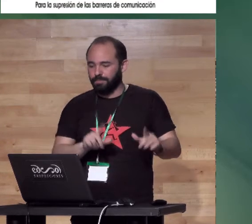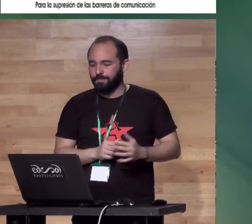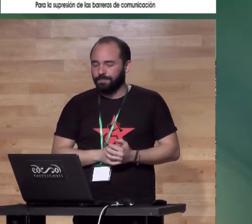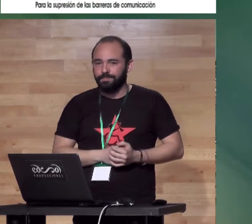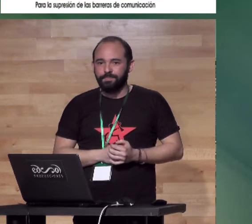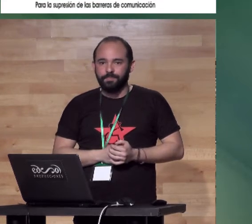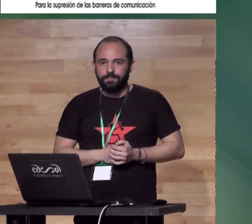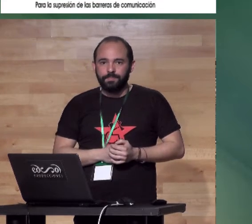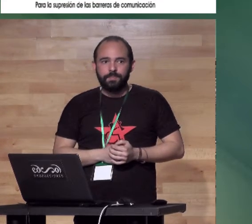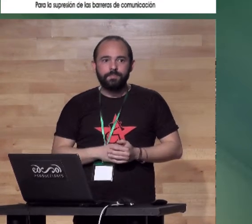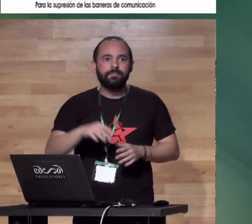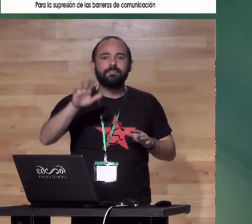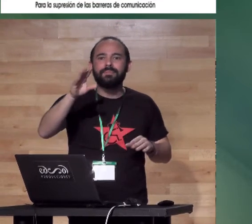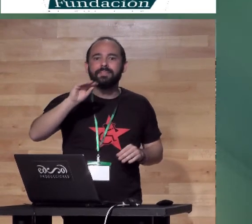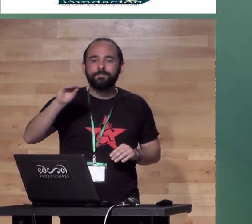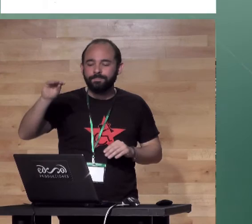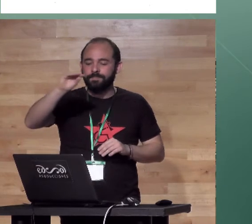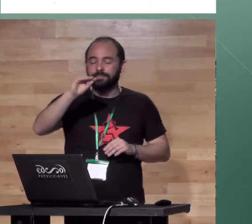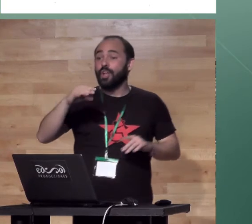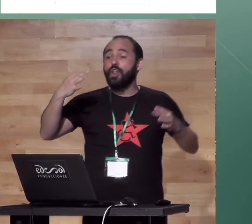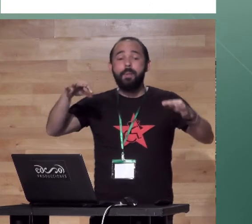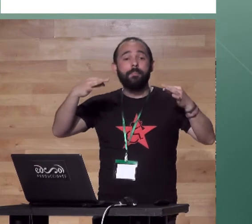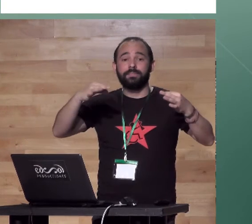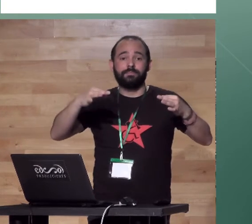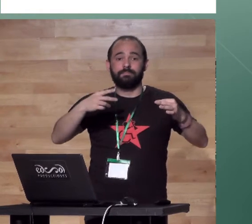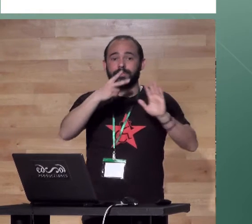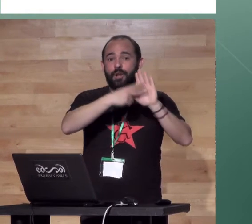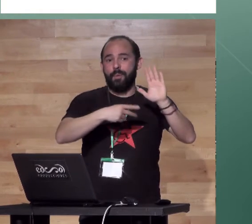¿Veis diferentes imágenes, diferentes ilustraciones?